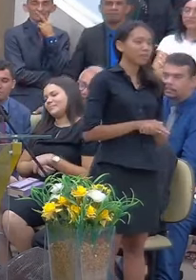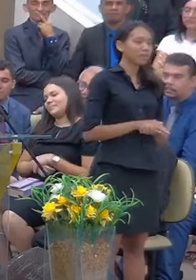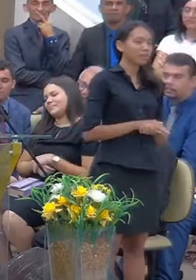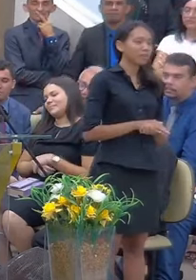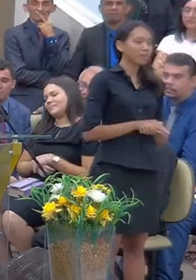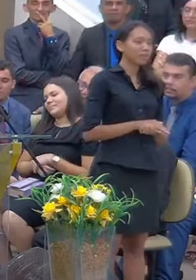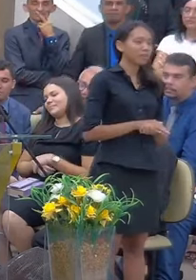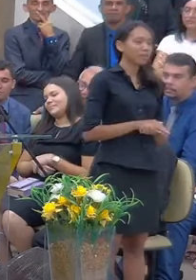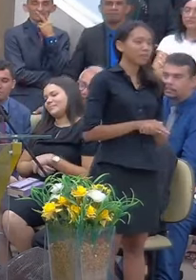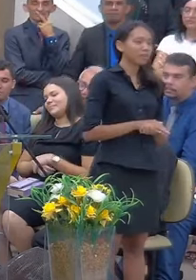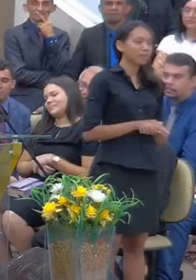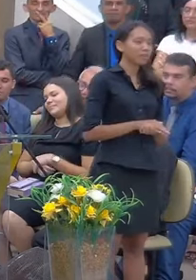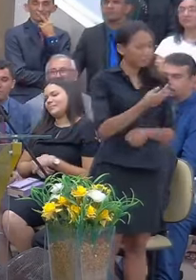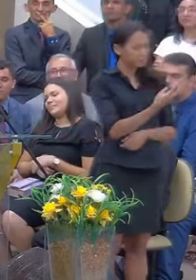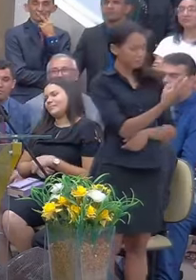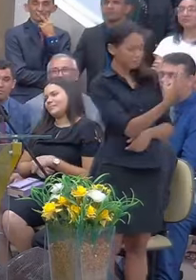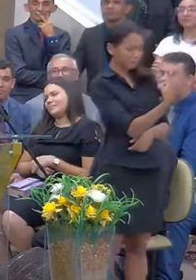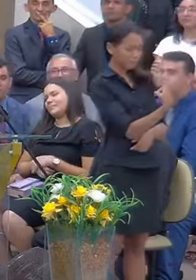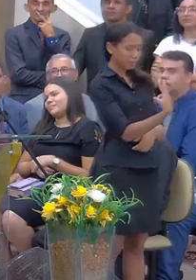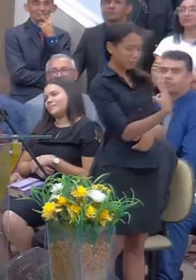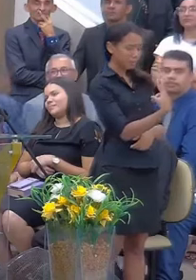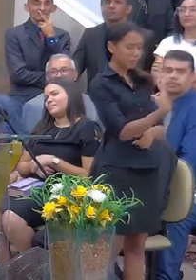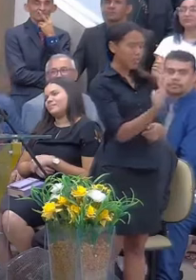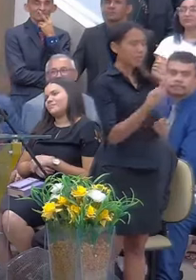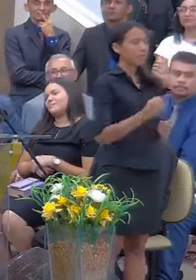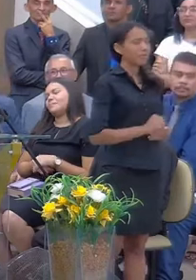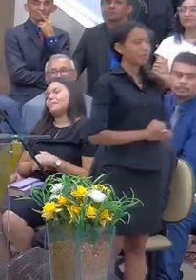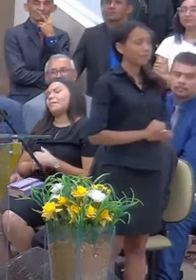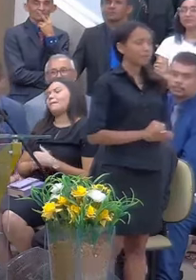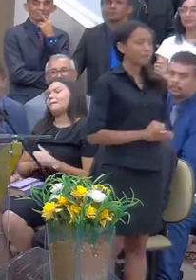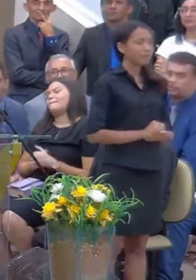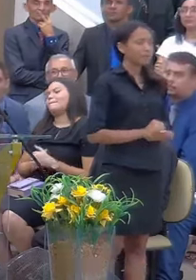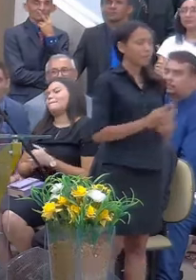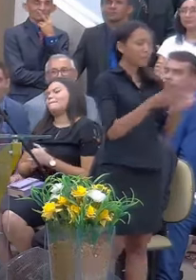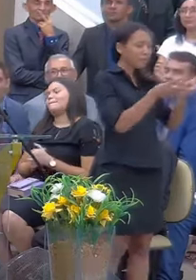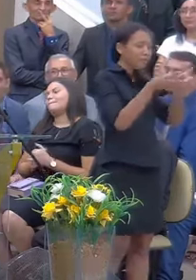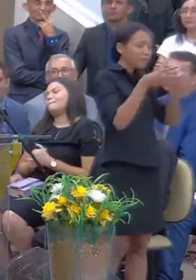eles e disseram assim. Olha para cá.